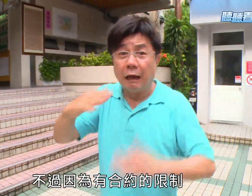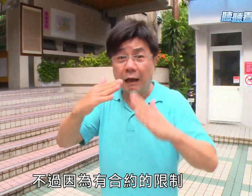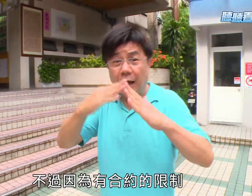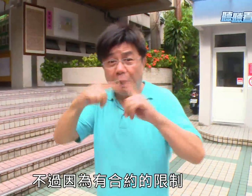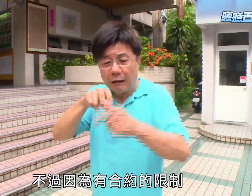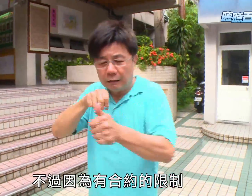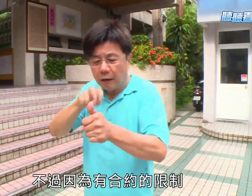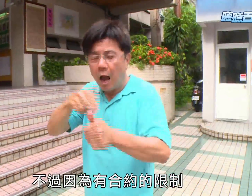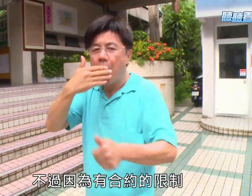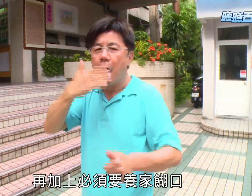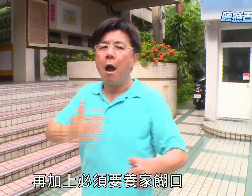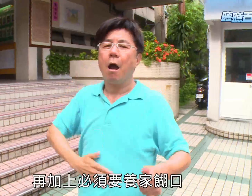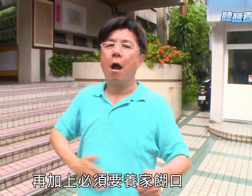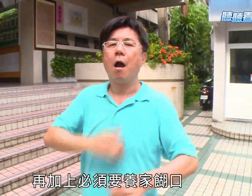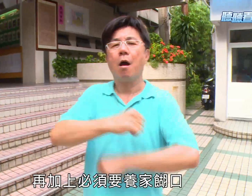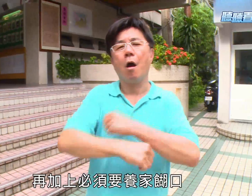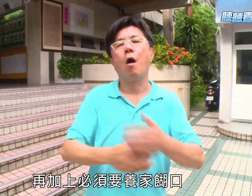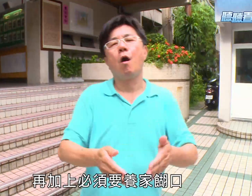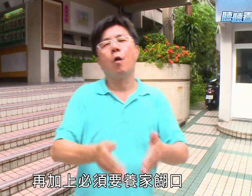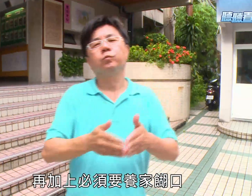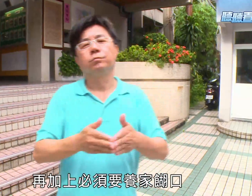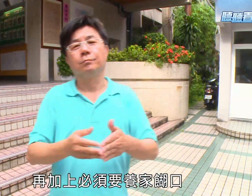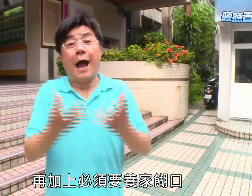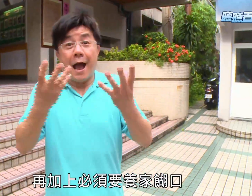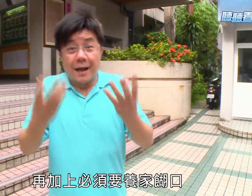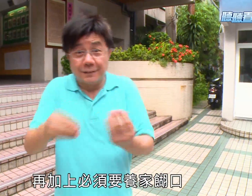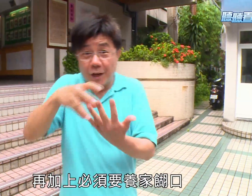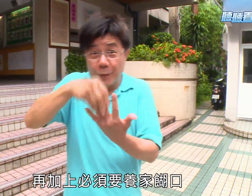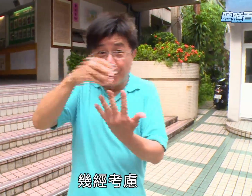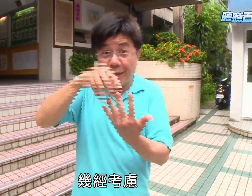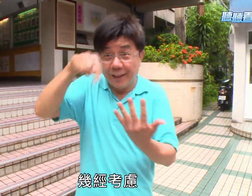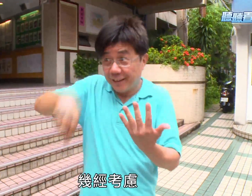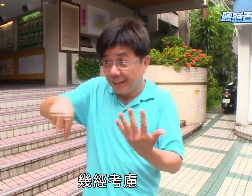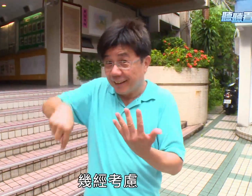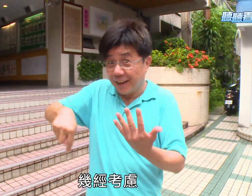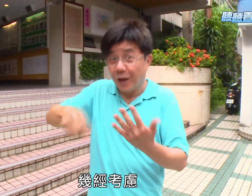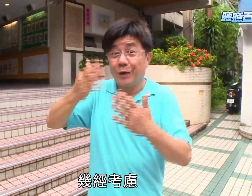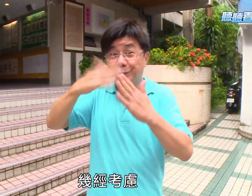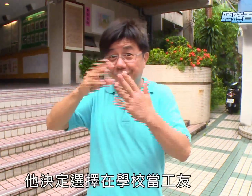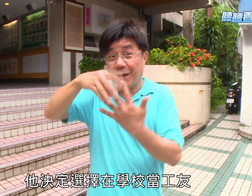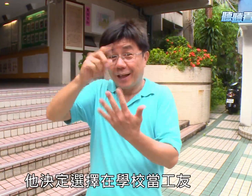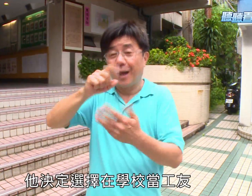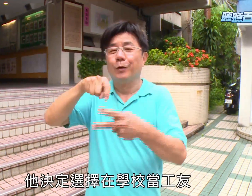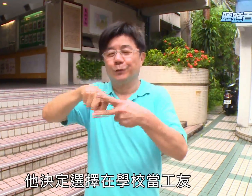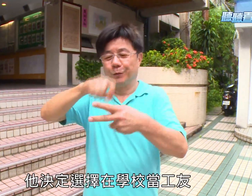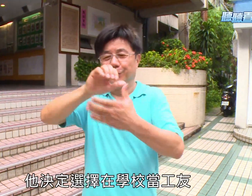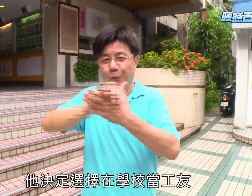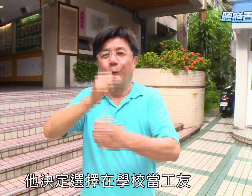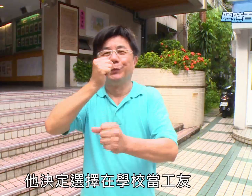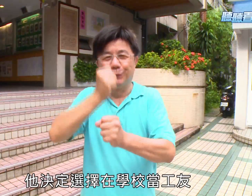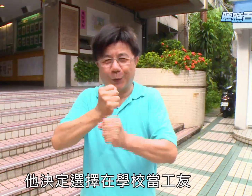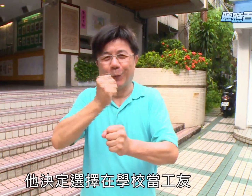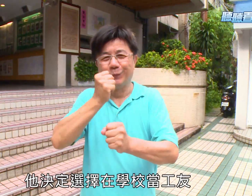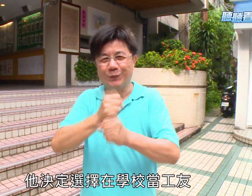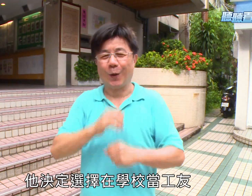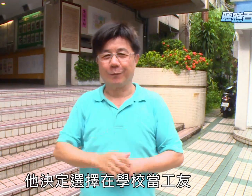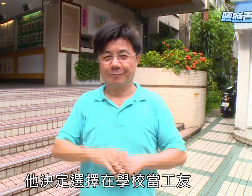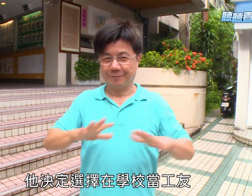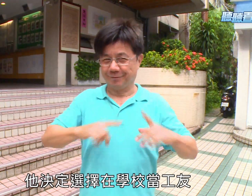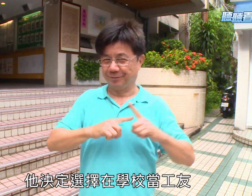的限制啊，再加上必须要养家糊口，几经考虑呢，他决定选择在学校当工友。